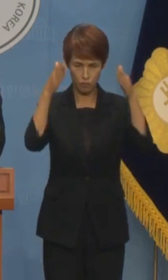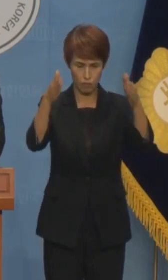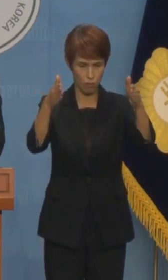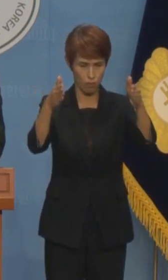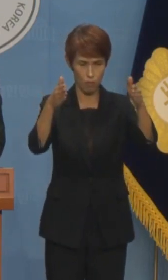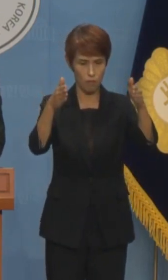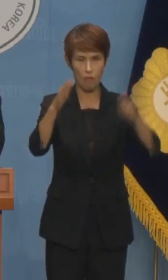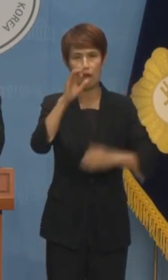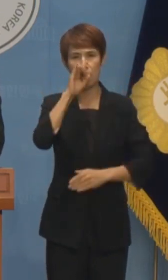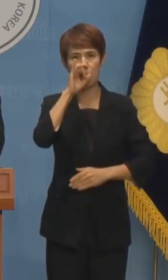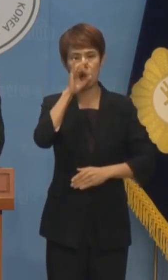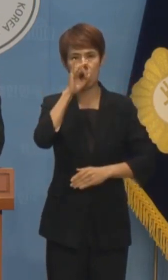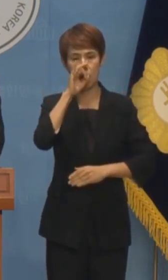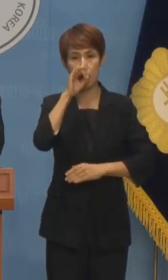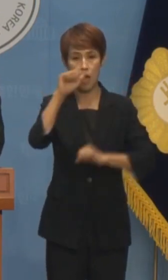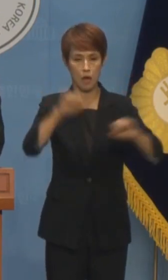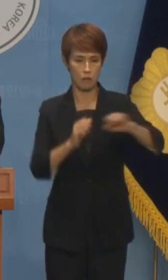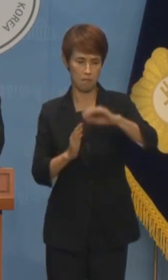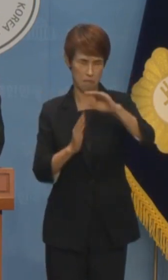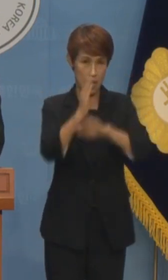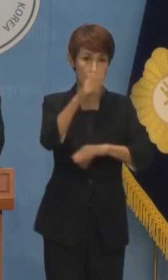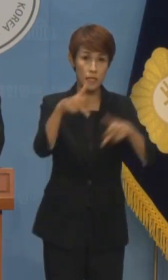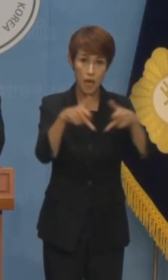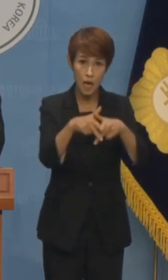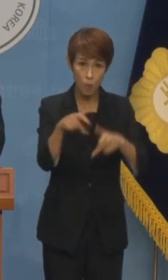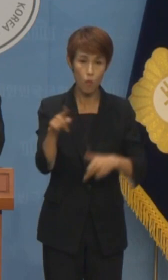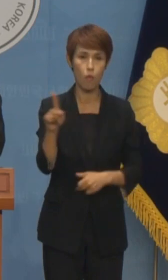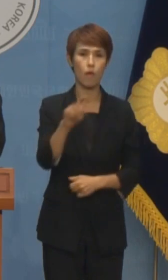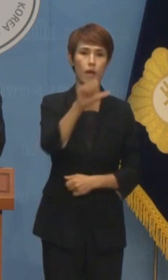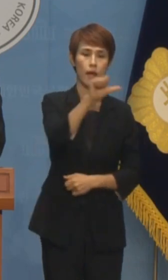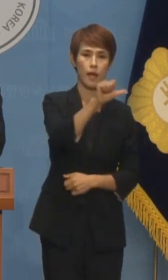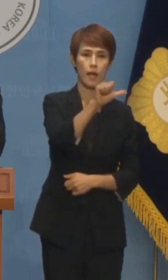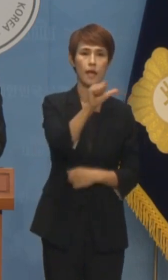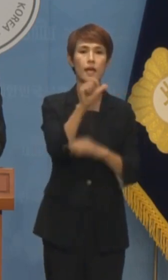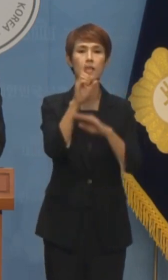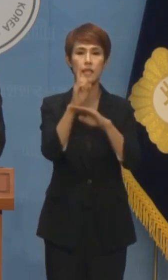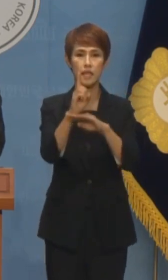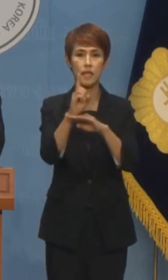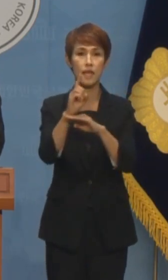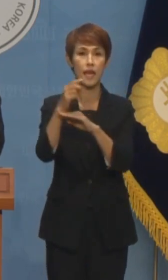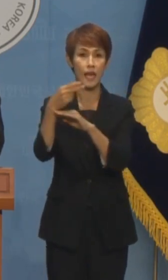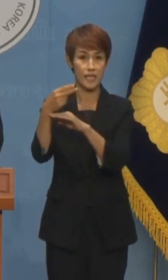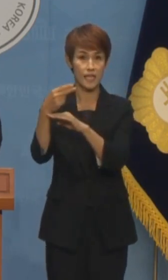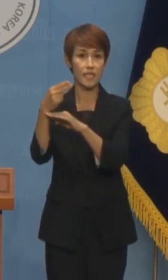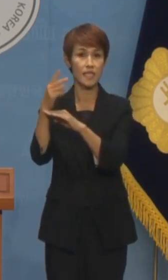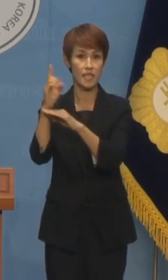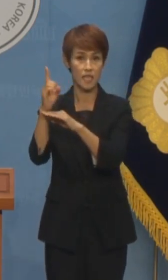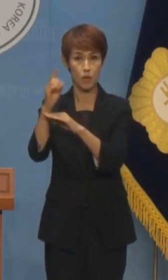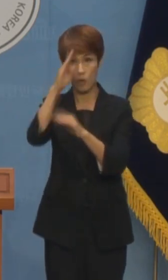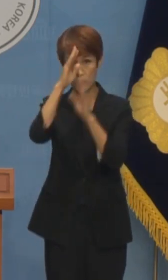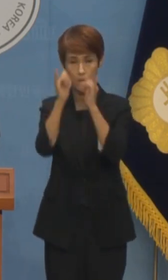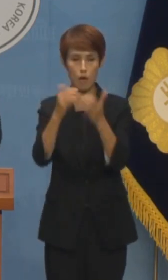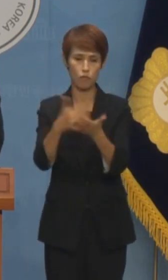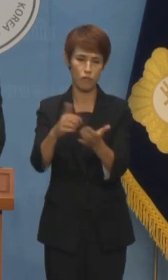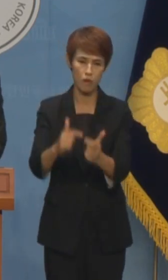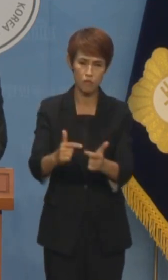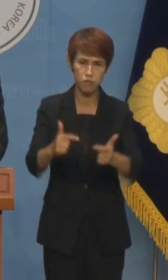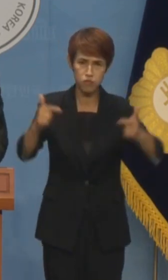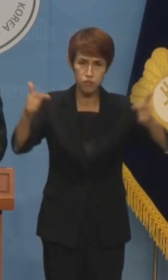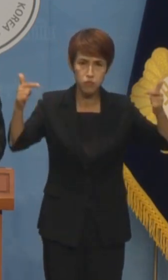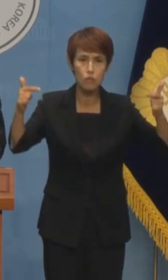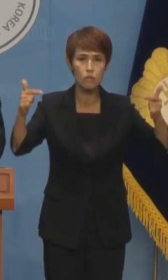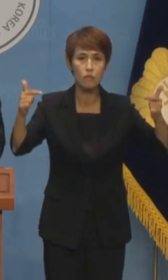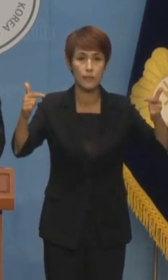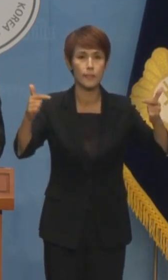주의력 결핍 과잉행동장애, 즉 ADHD 진료 환자가 급증하고 있는 상황에